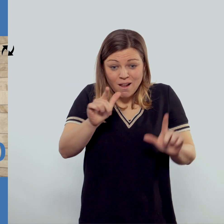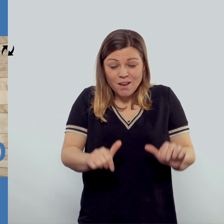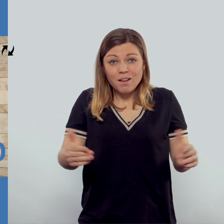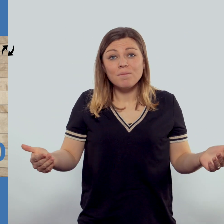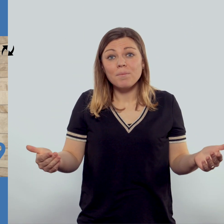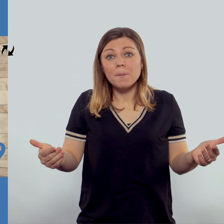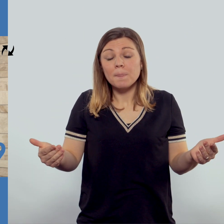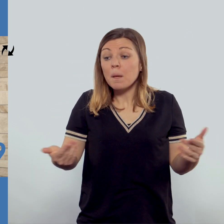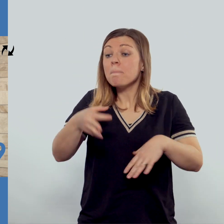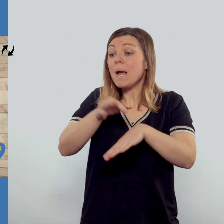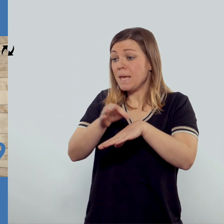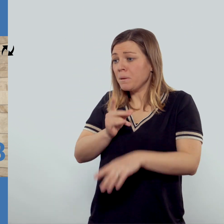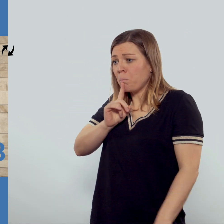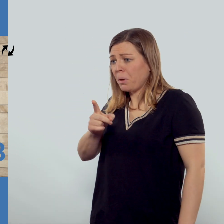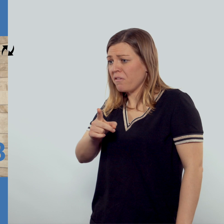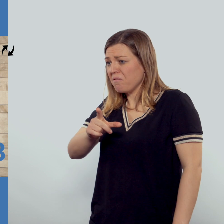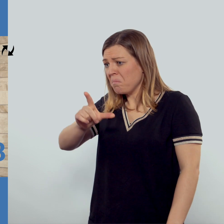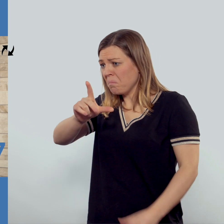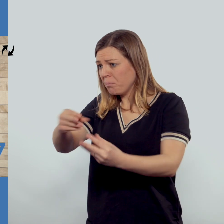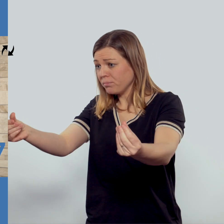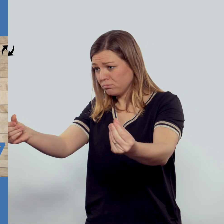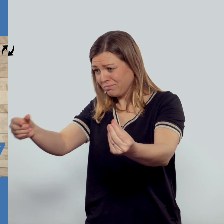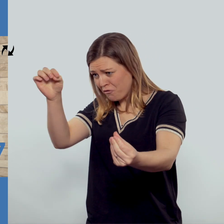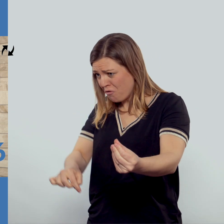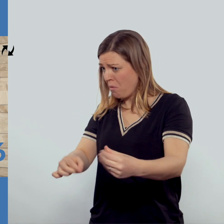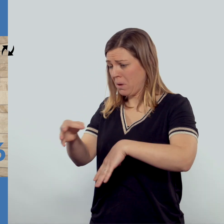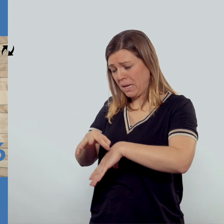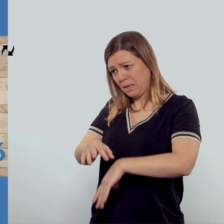et que lorsqu'il commande à la maladie de partir, que la maladie parte.